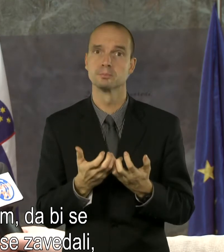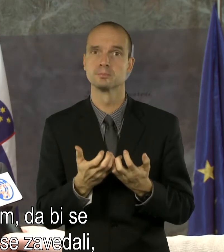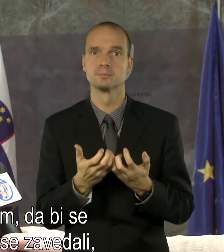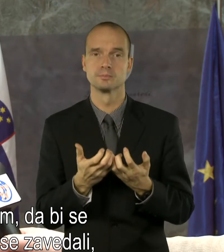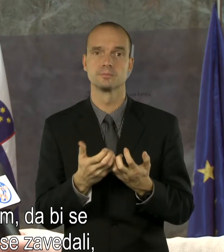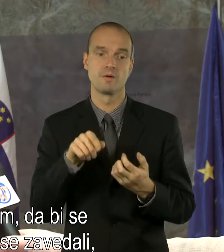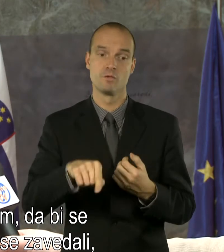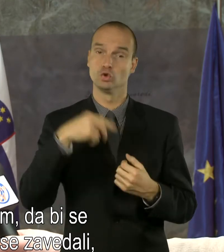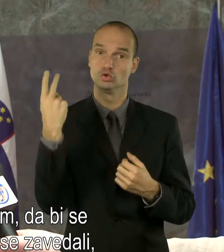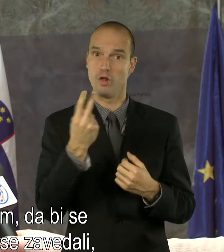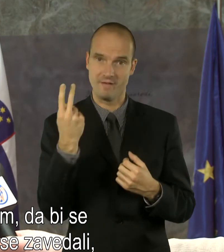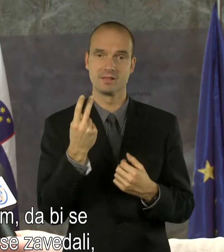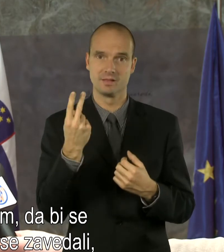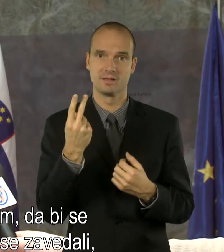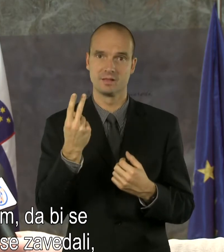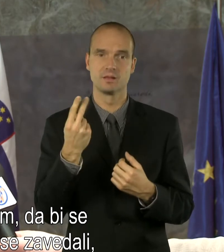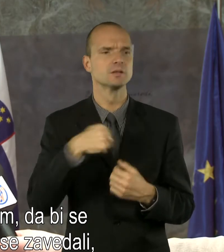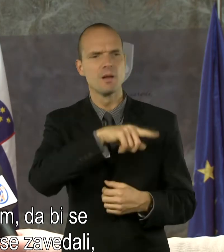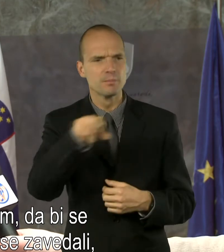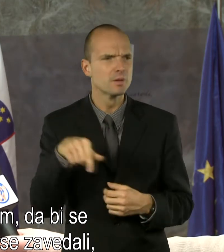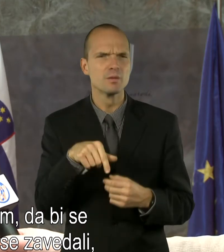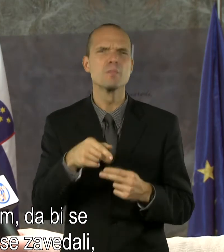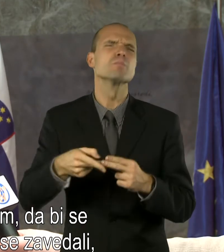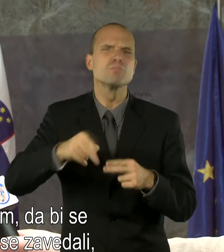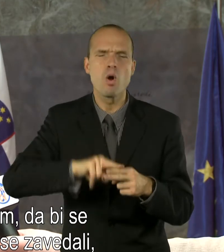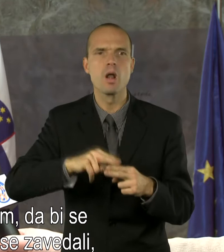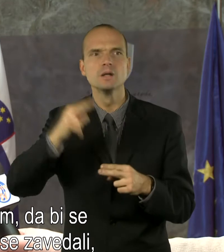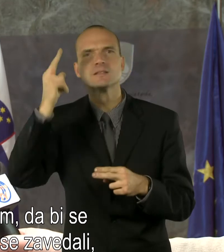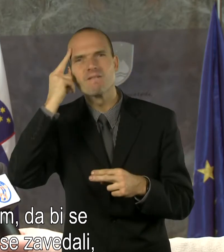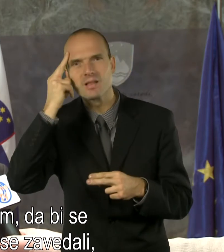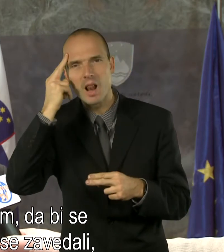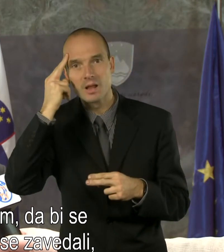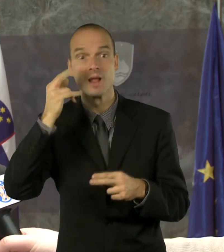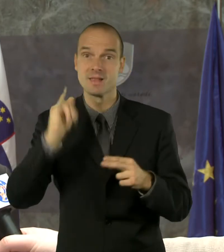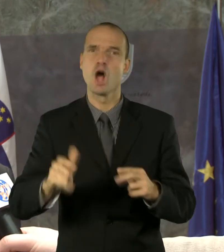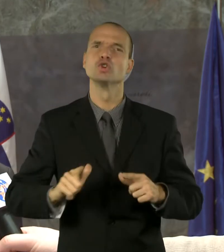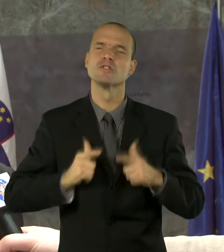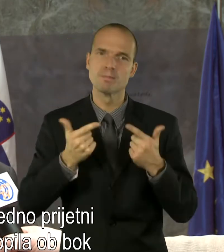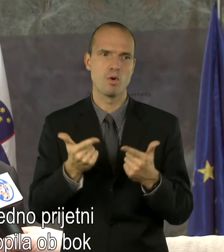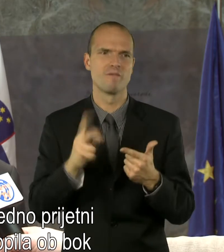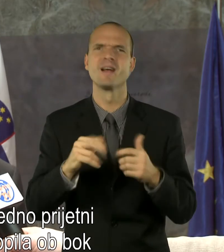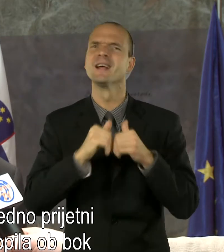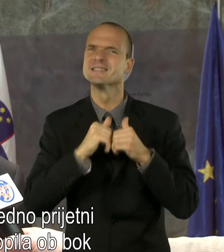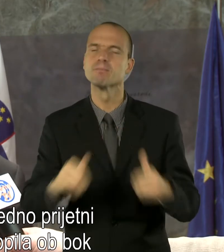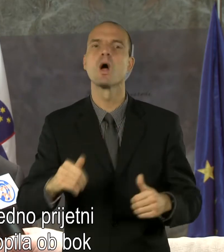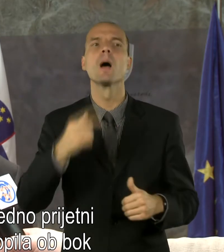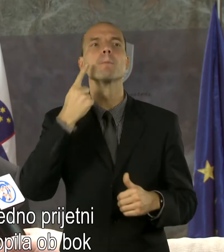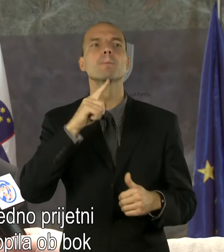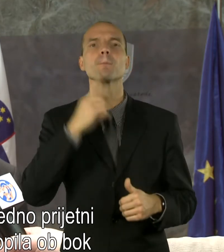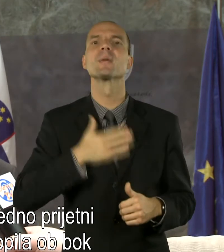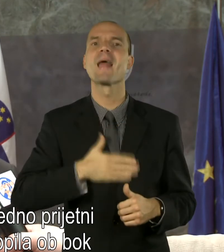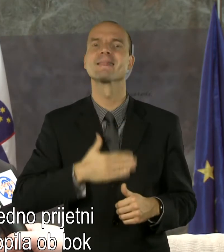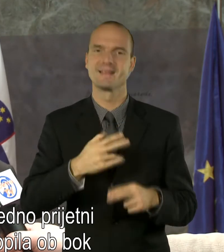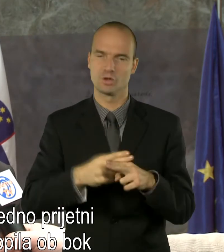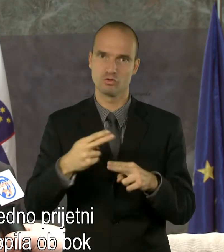da bi v Sloveniji vendarle se zavedali bolj, kot se mogoče zavedamo ta hip, da živimo v izjemno prijetni